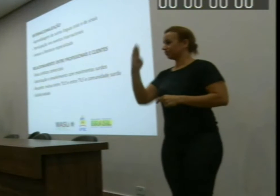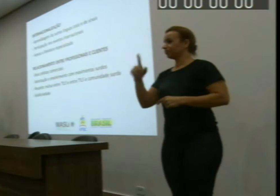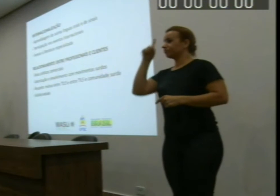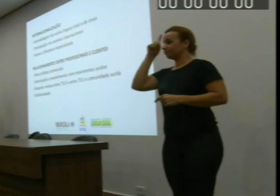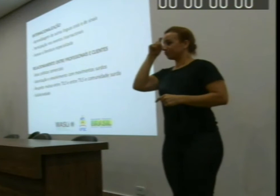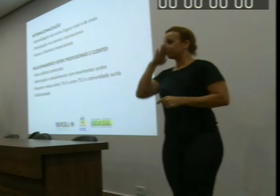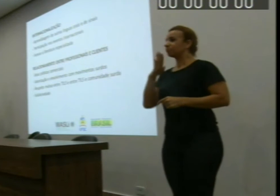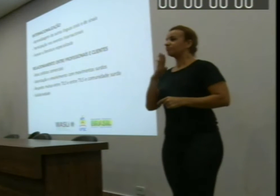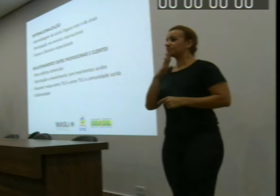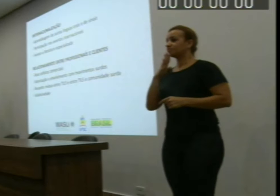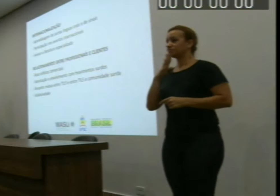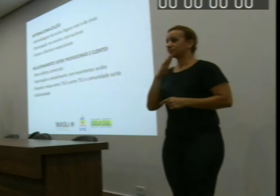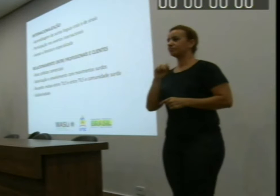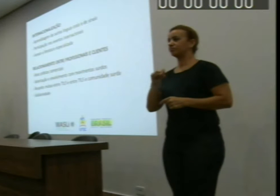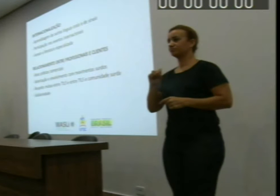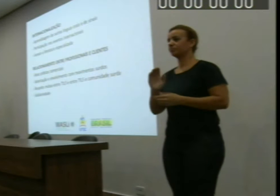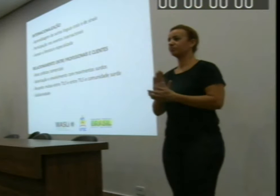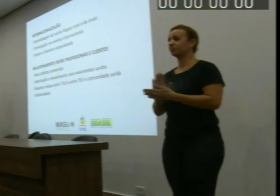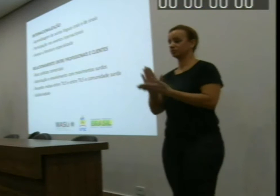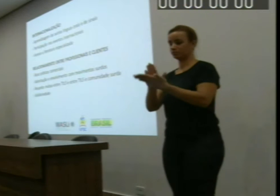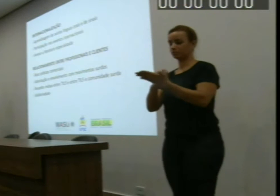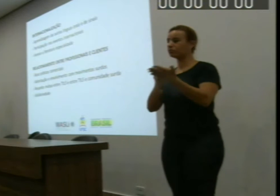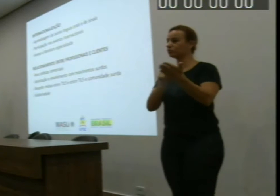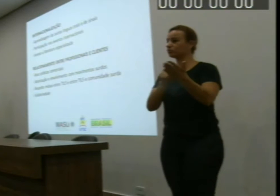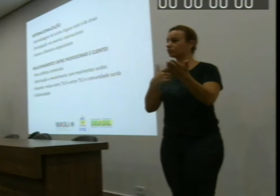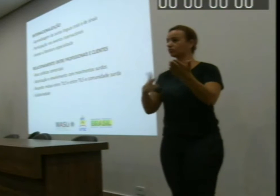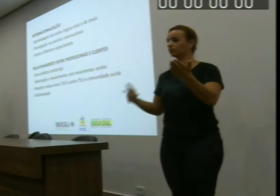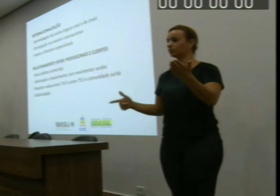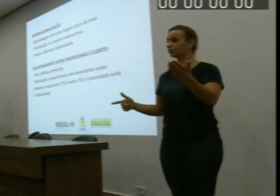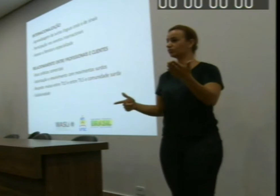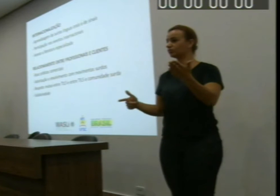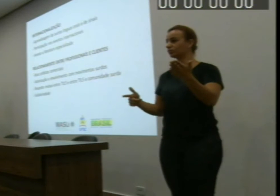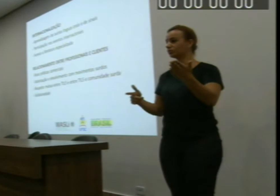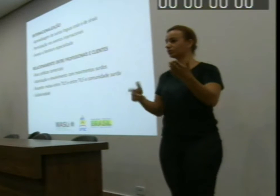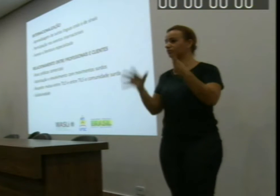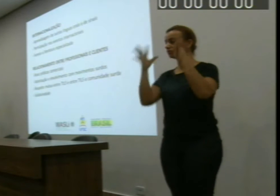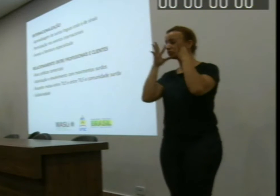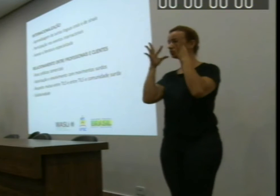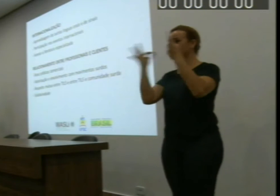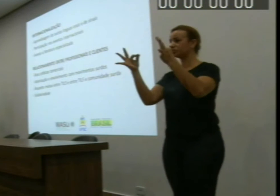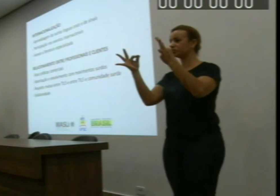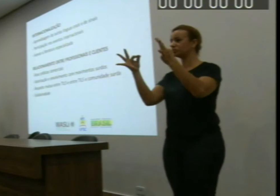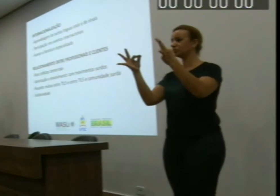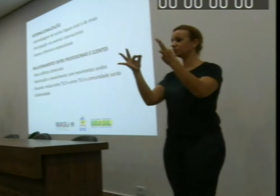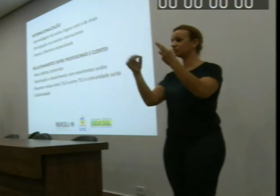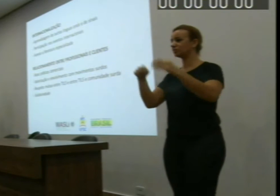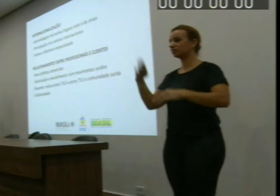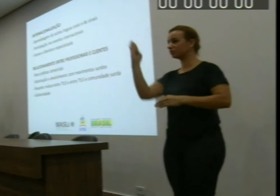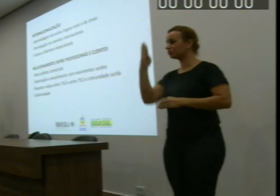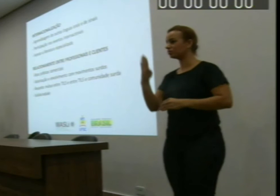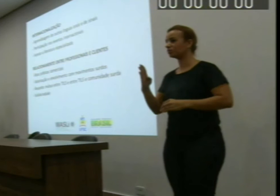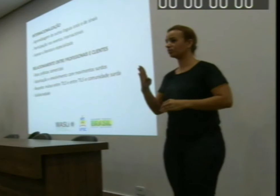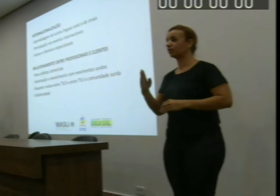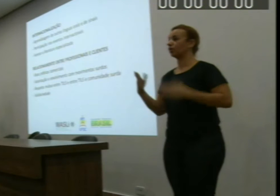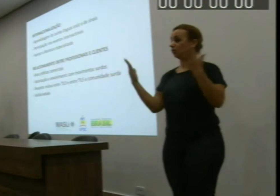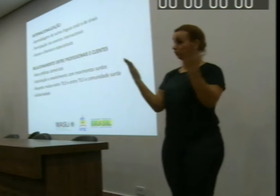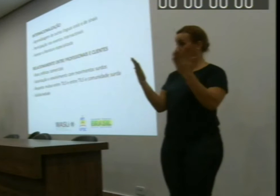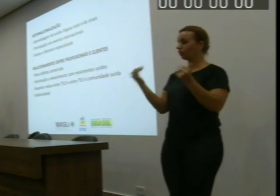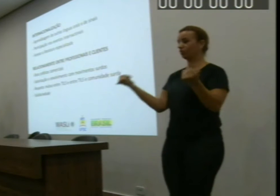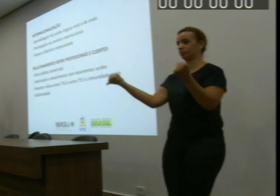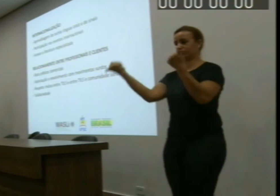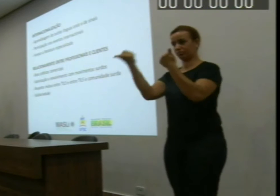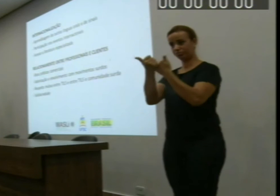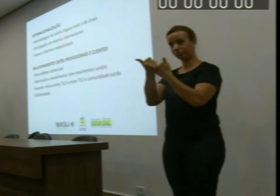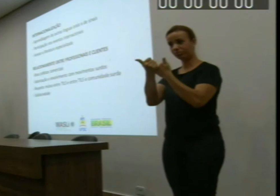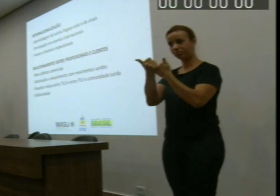conhecimento formalizado em livros em artigos né a gente ainda tem uma limitação no Brasil isso tá mudando hoje a gente também